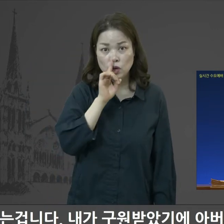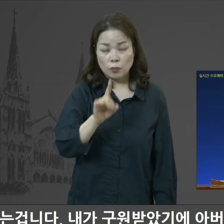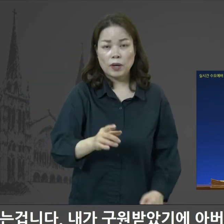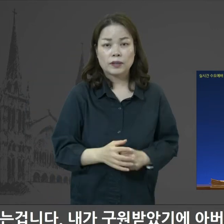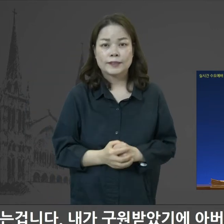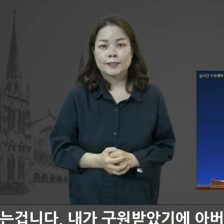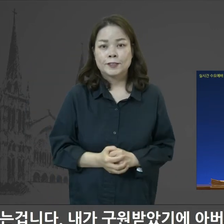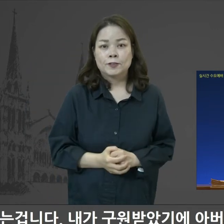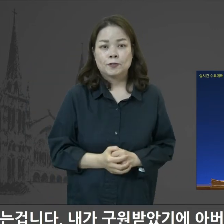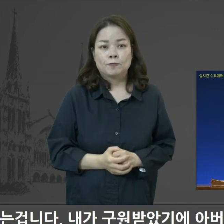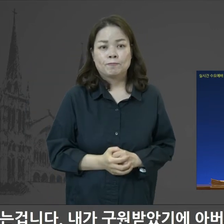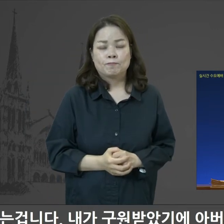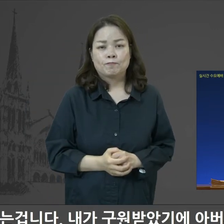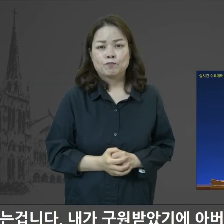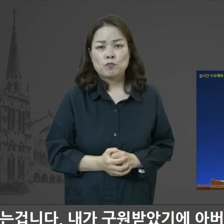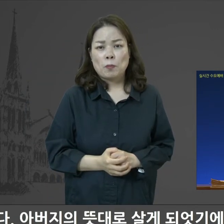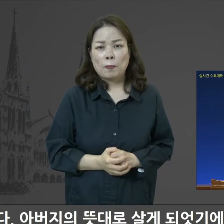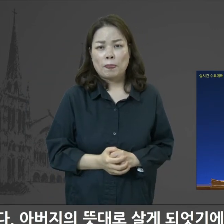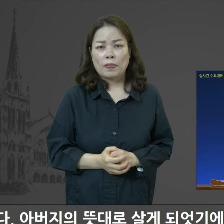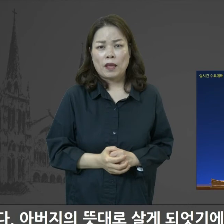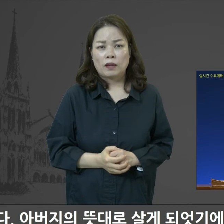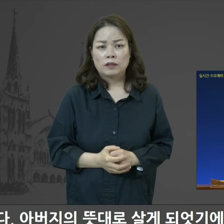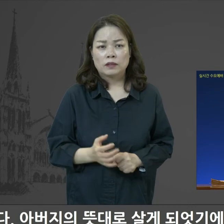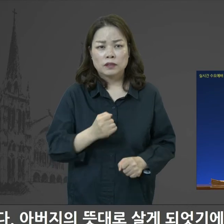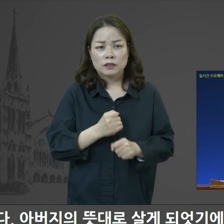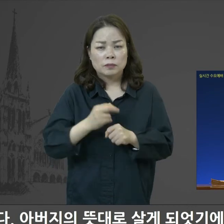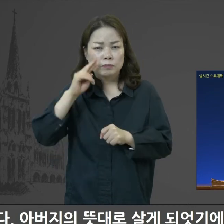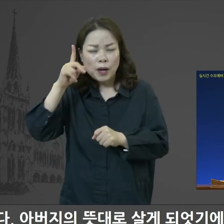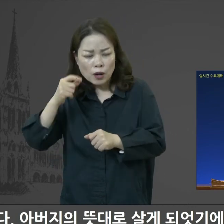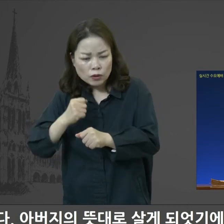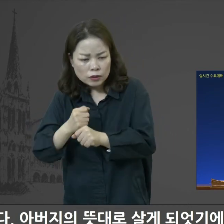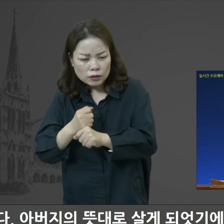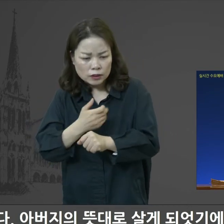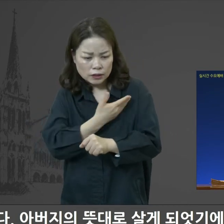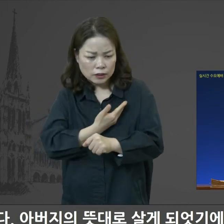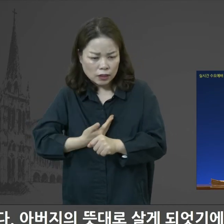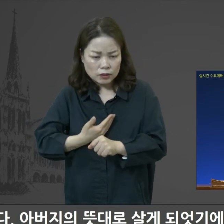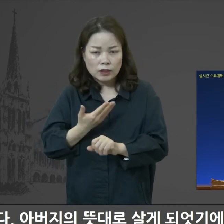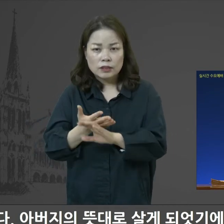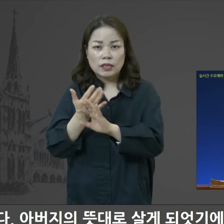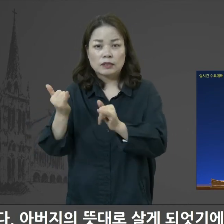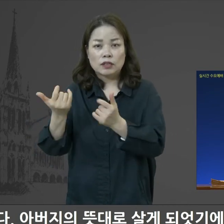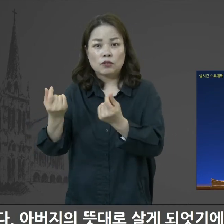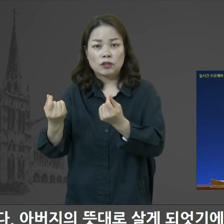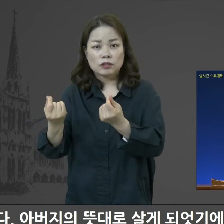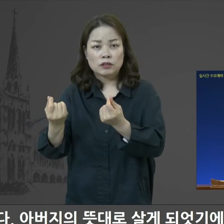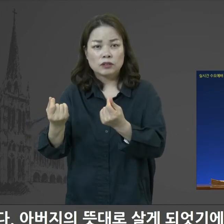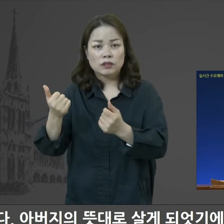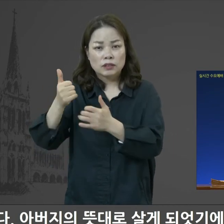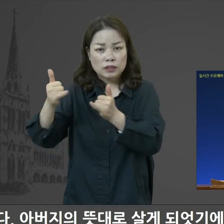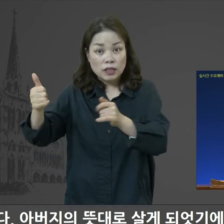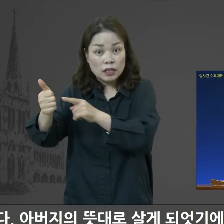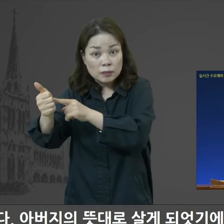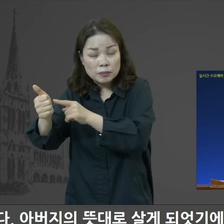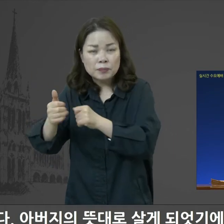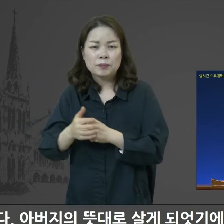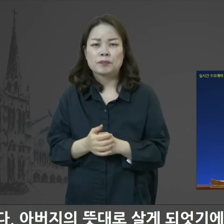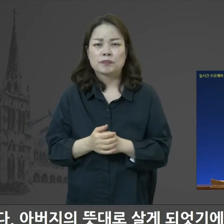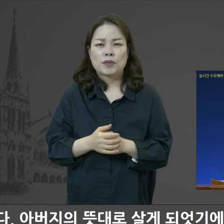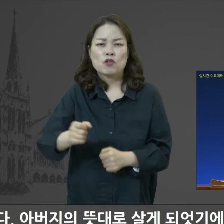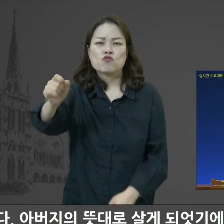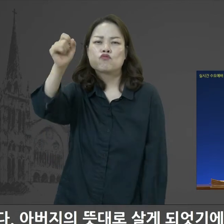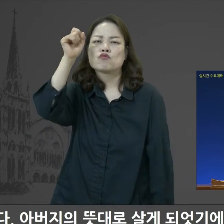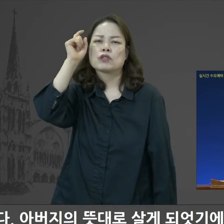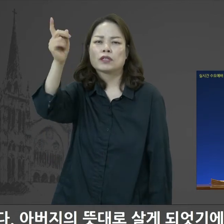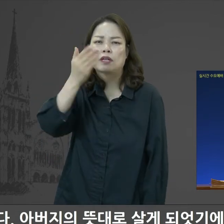바울은 사도라는 구원 역사 속에서의 남다른 이름을 가진 사람이었지만 그럼에도 불구하고